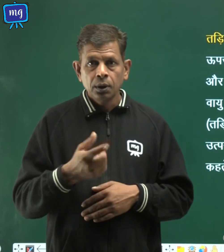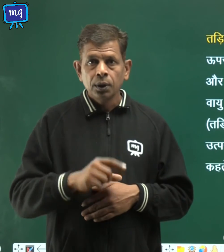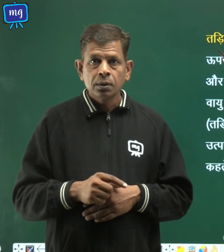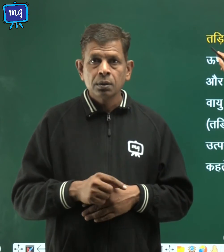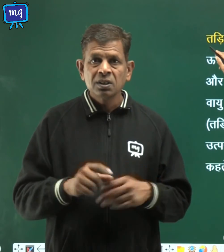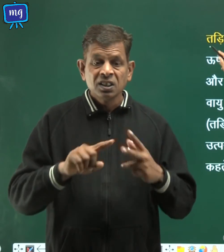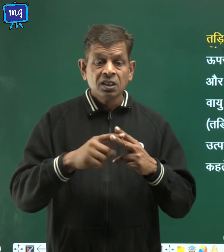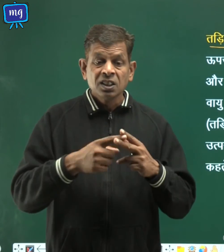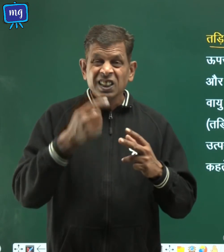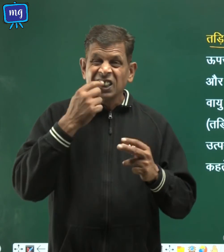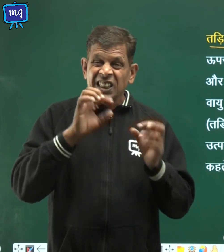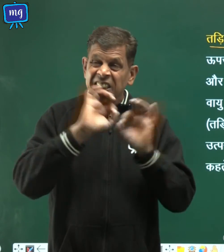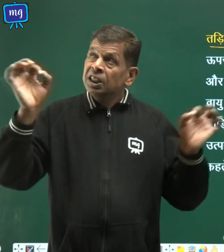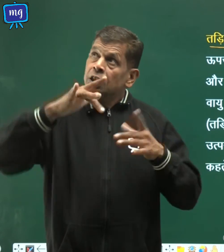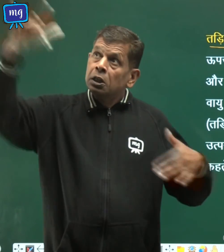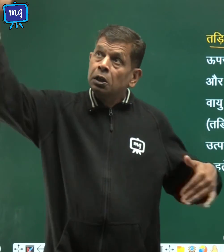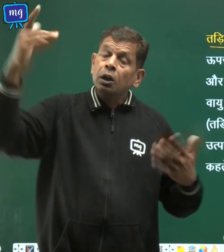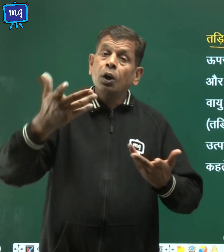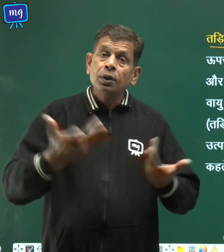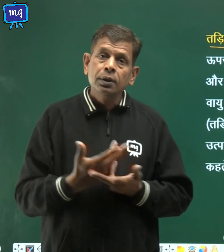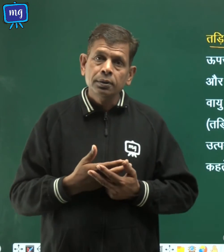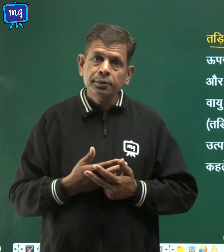कि तड़ित झंझा क्या होता है।